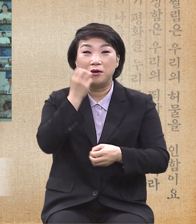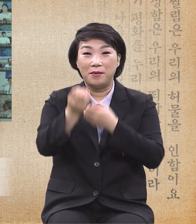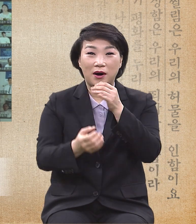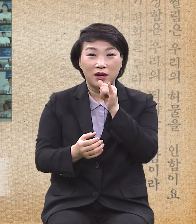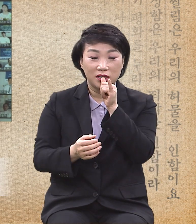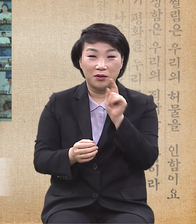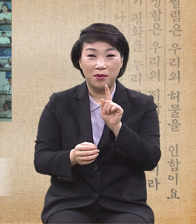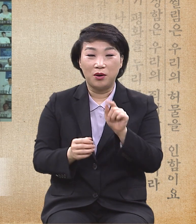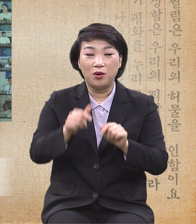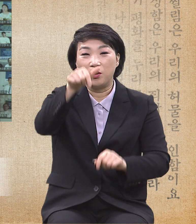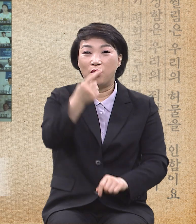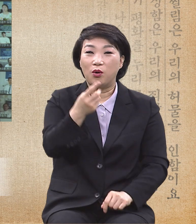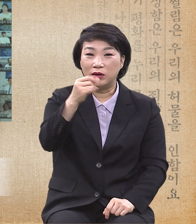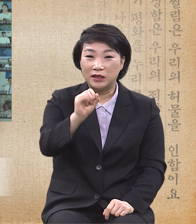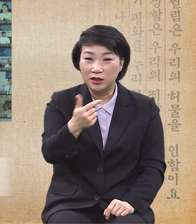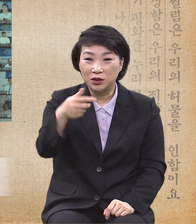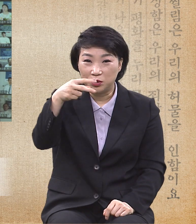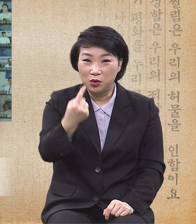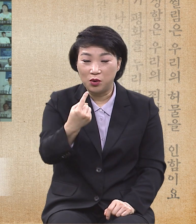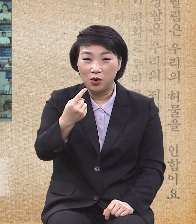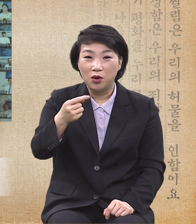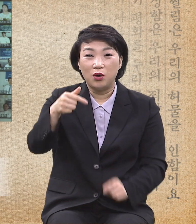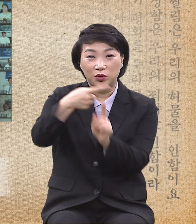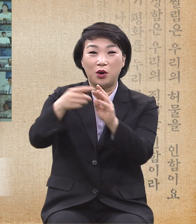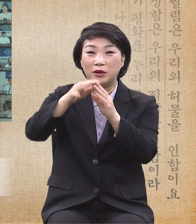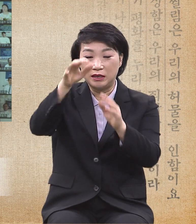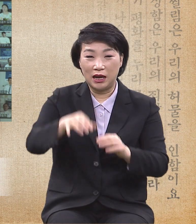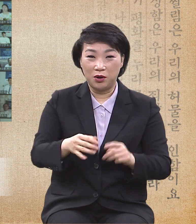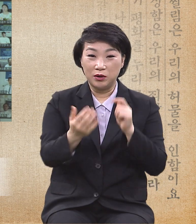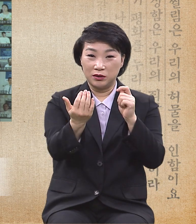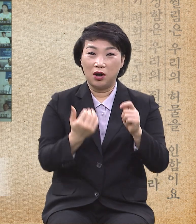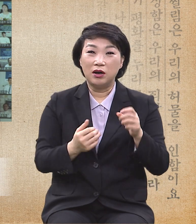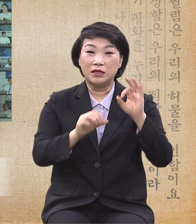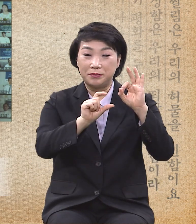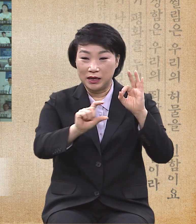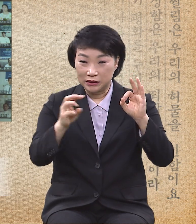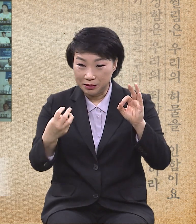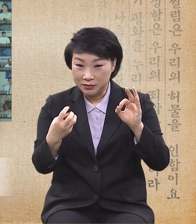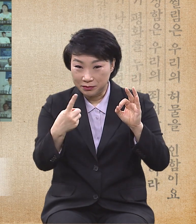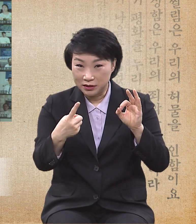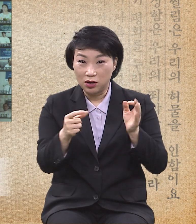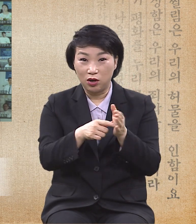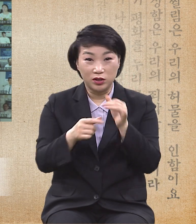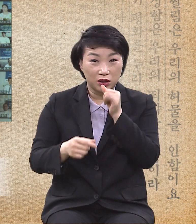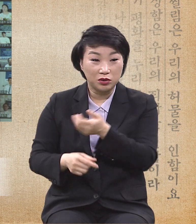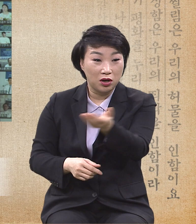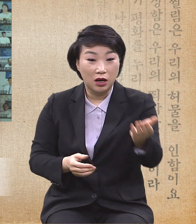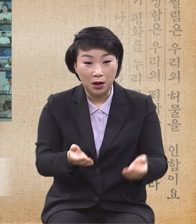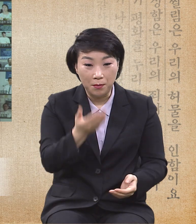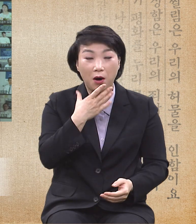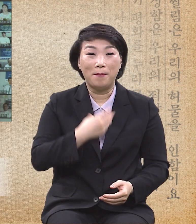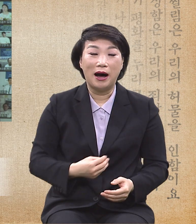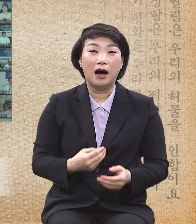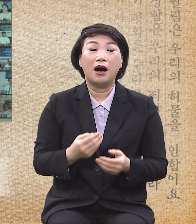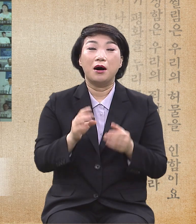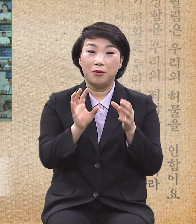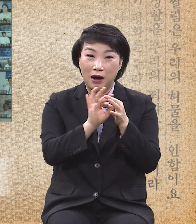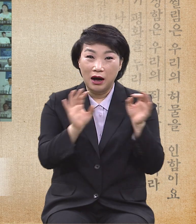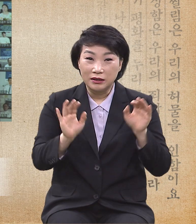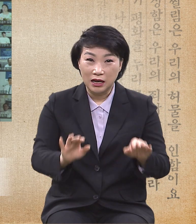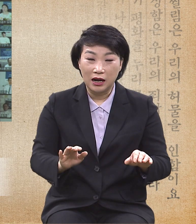고린도 교회에게 고린도전서 10장 31절에 그런즉 너희가 먹든지